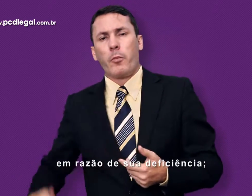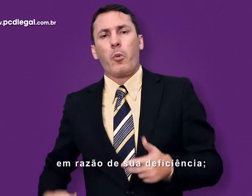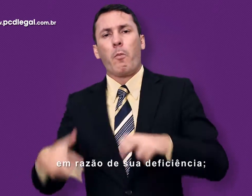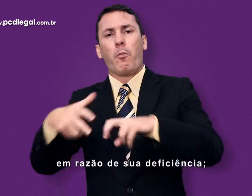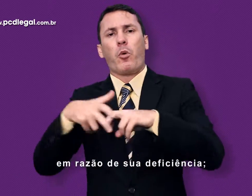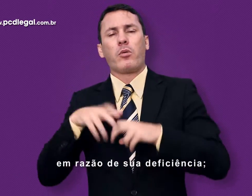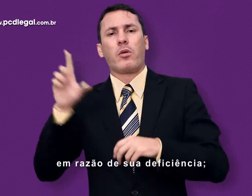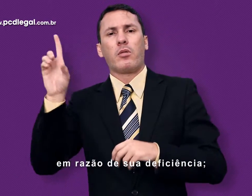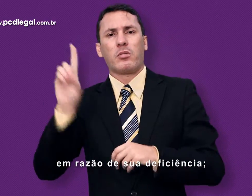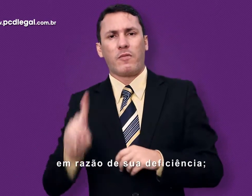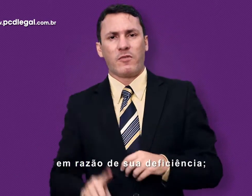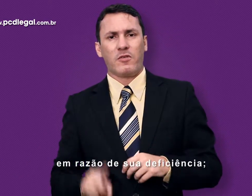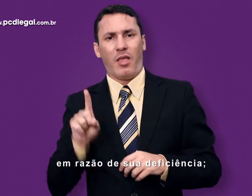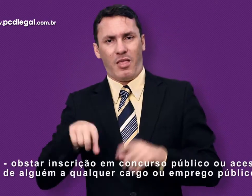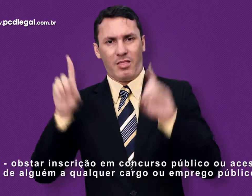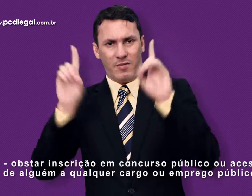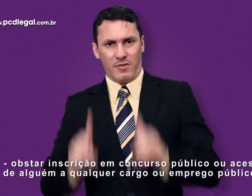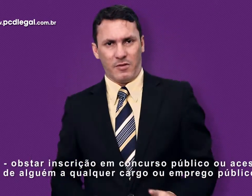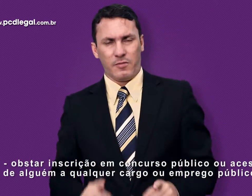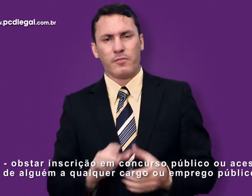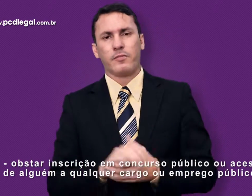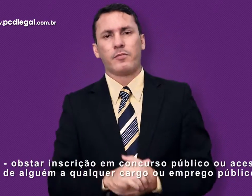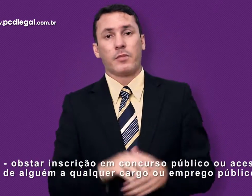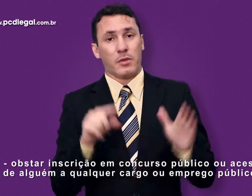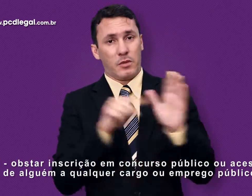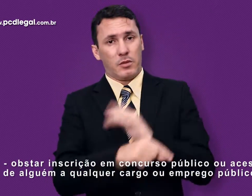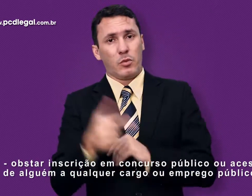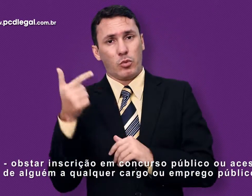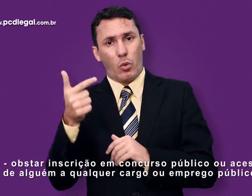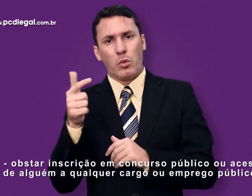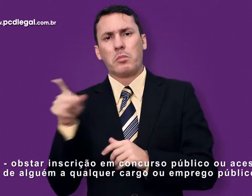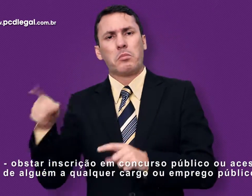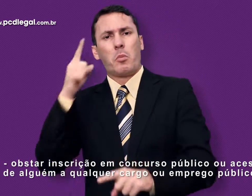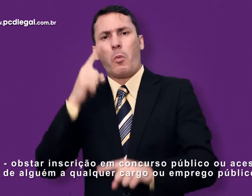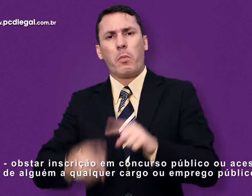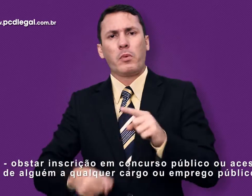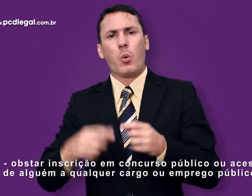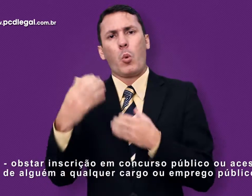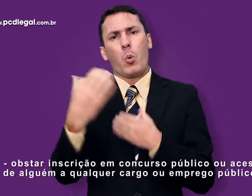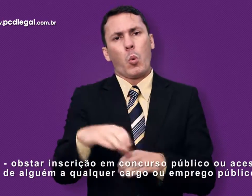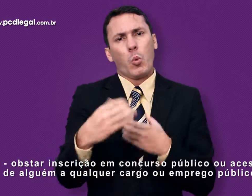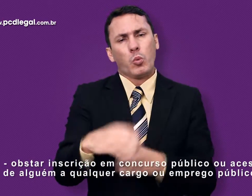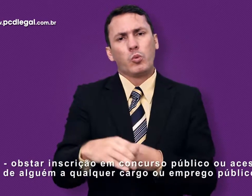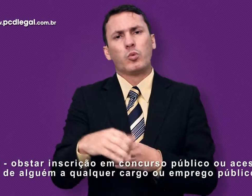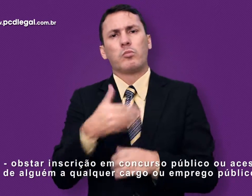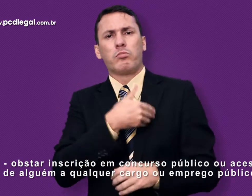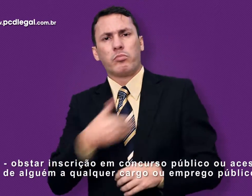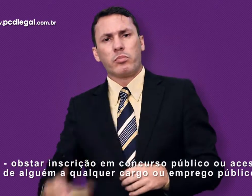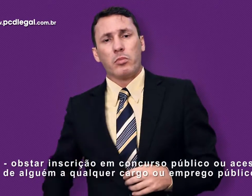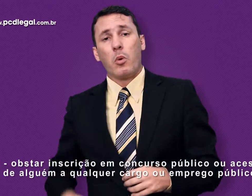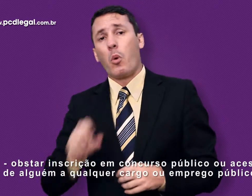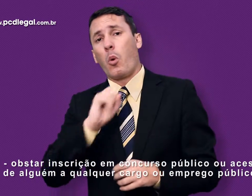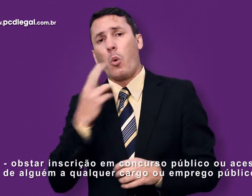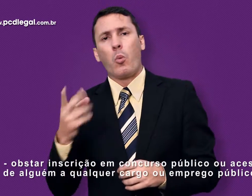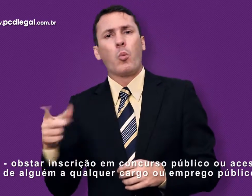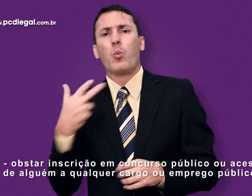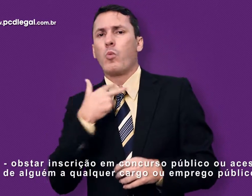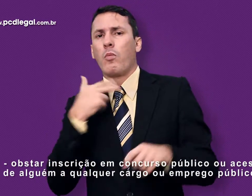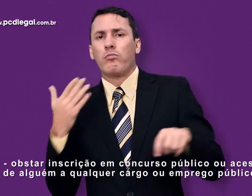de sua deficiência. Inciso 2. Obstar inscrição em concurso público ou acesso de alguém a qualquer cargo ou